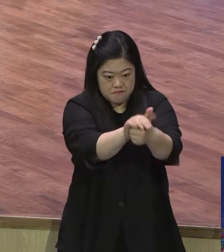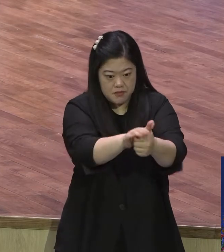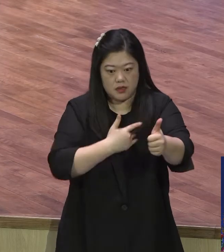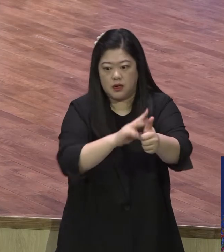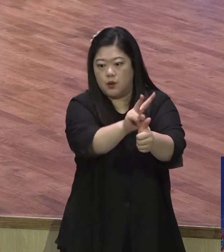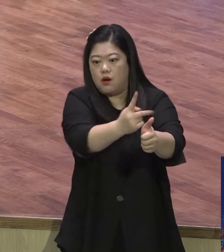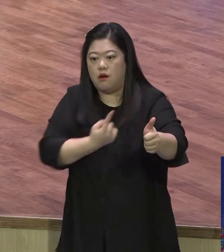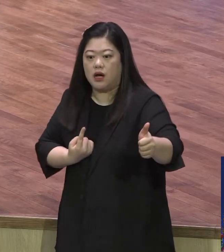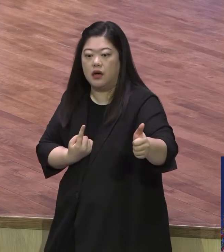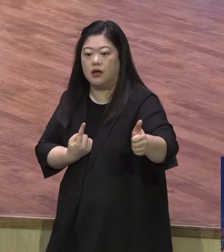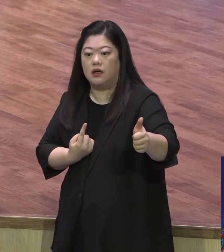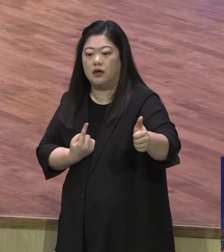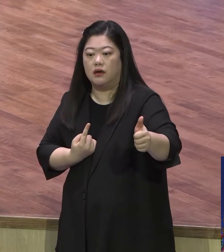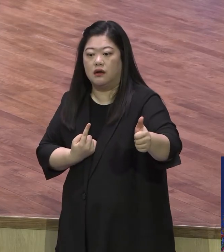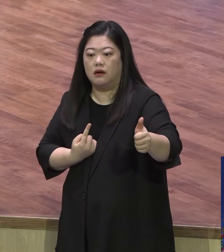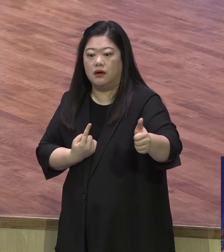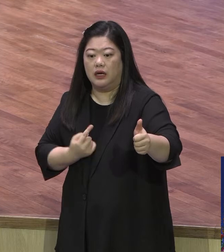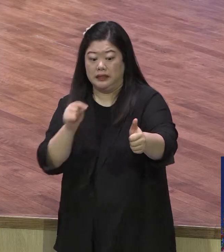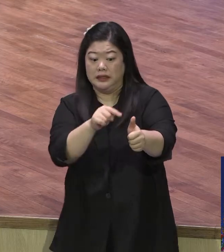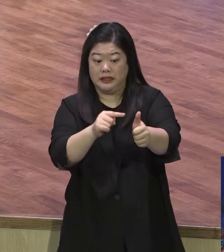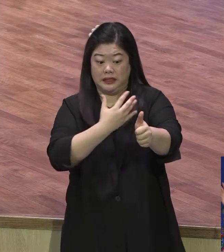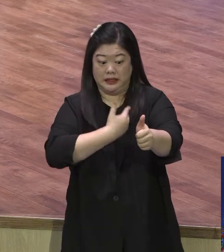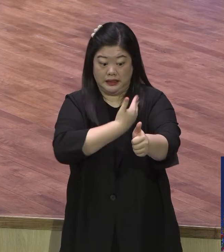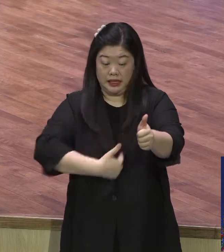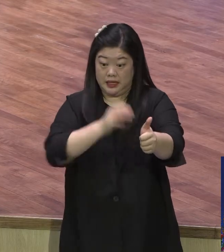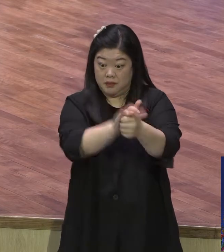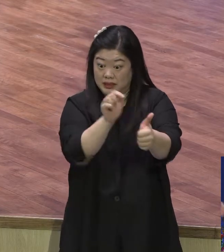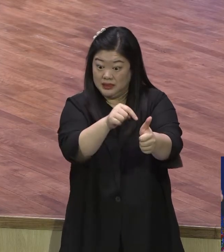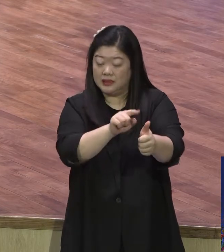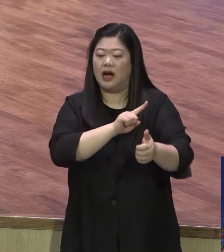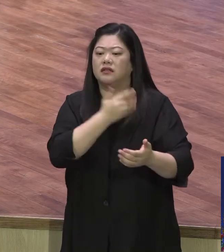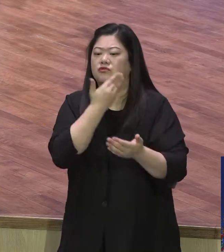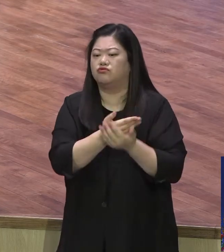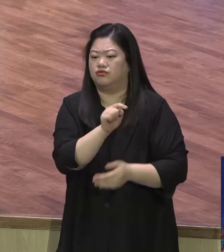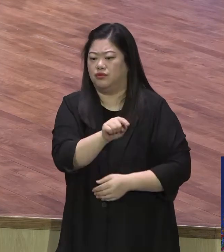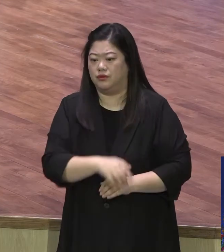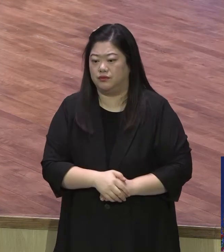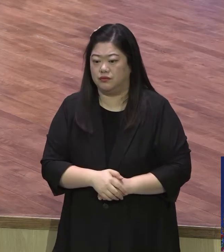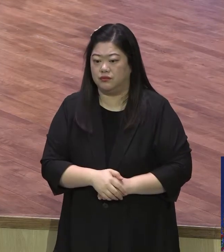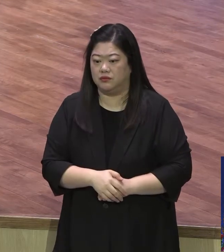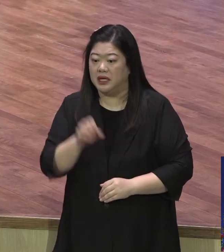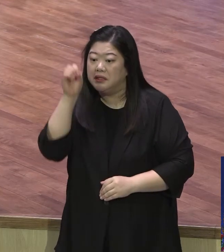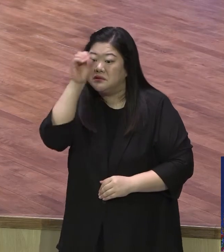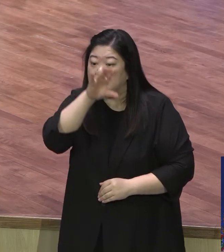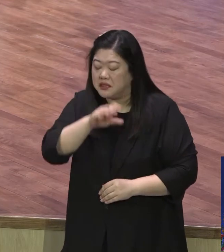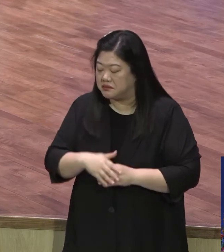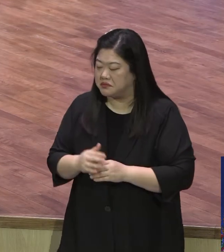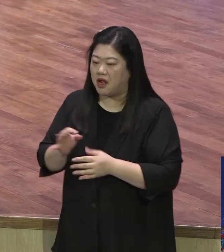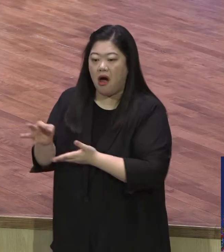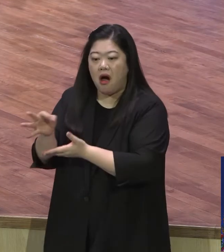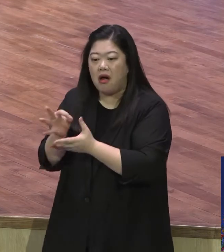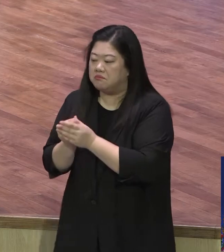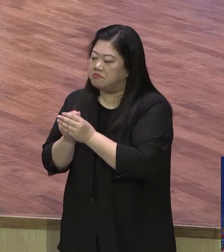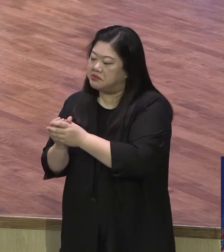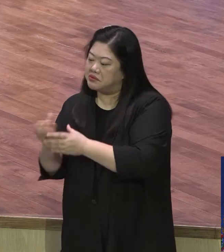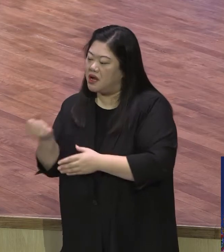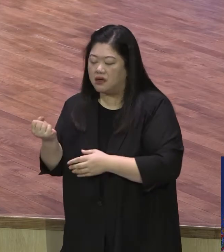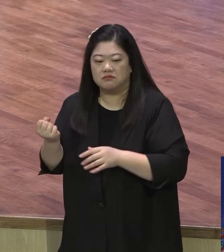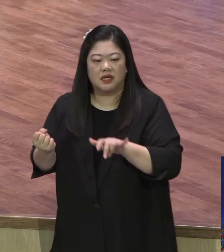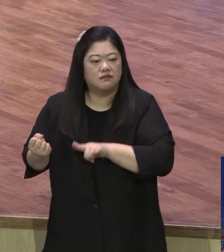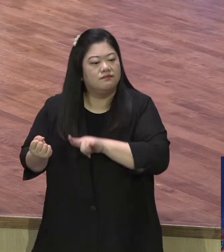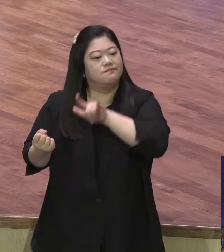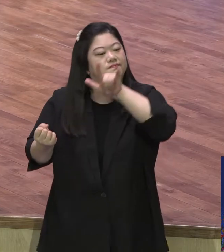교단이 안 하고 다 하고 있어요 가서 돈 퍼주고 오고 선물 퍼주고 오면 끝이에요 우리는 아니에요 우리는